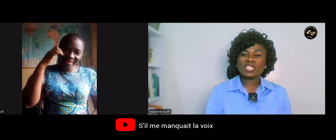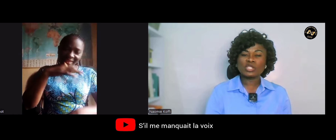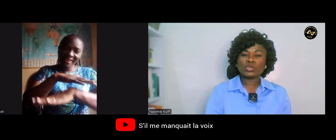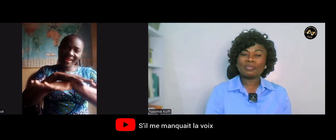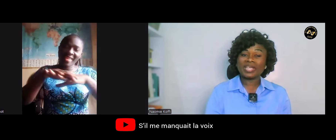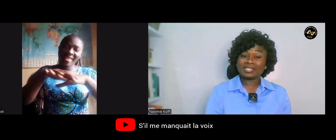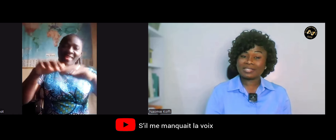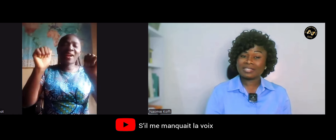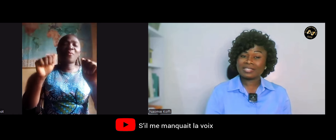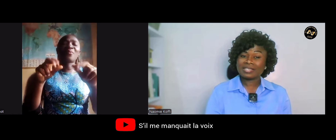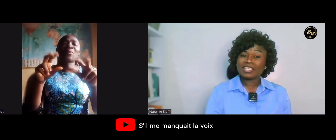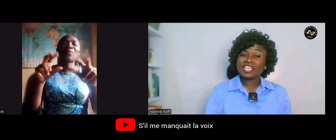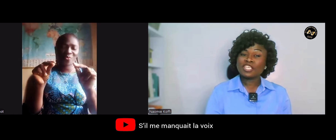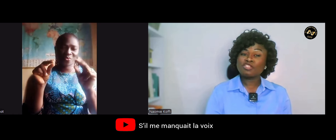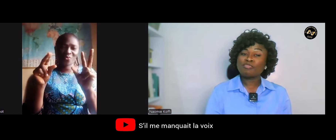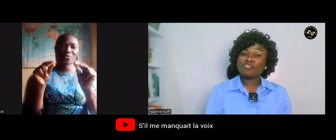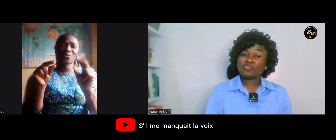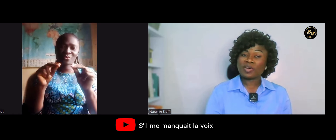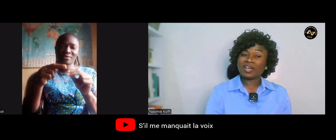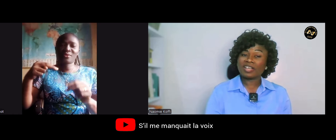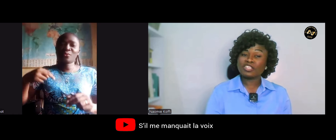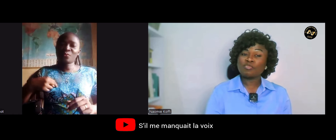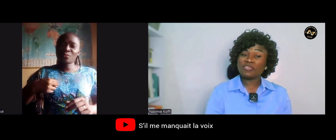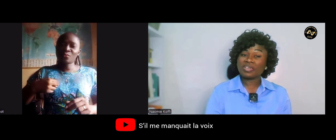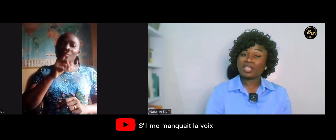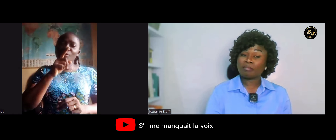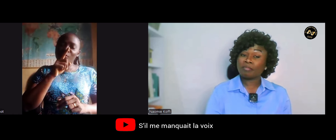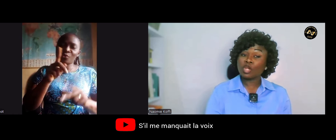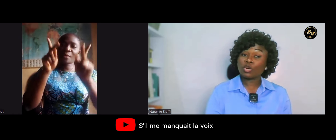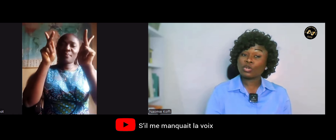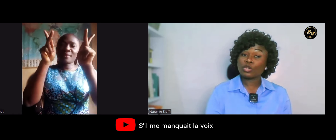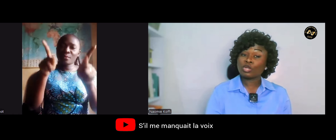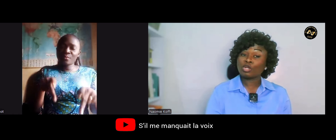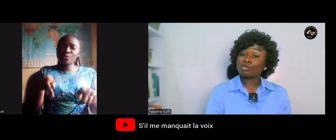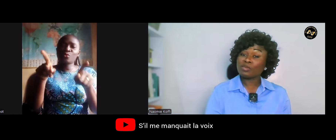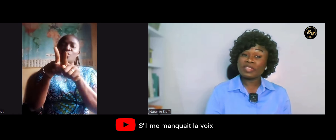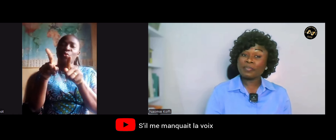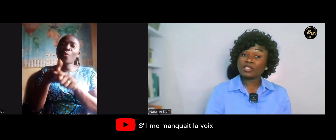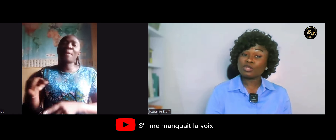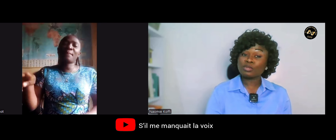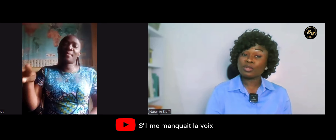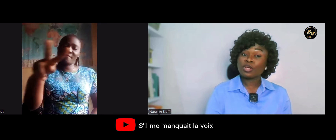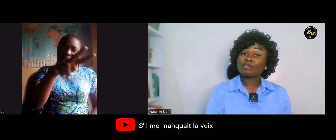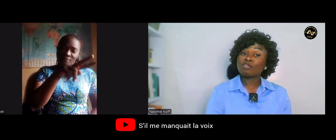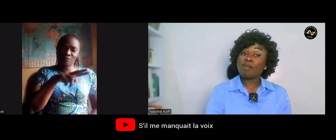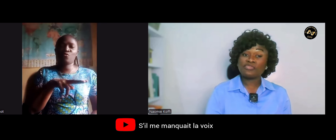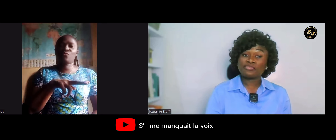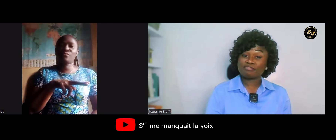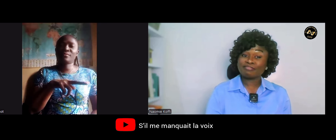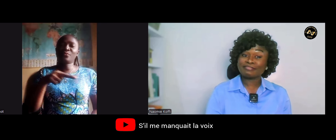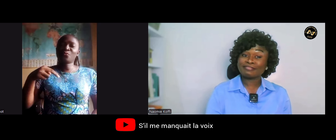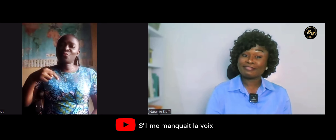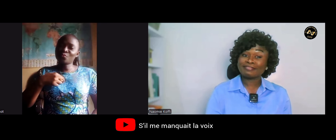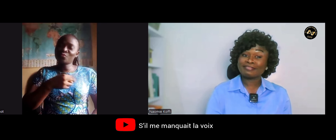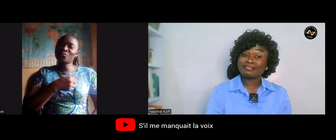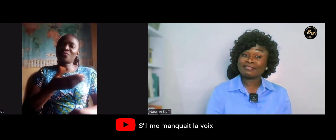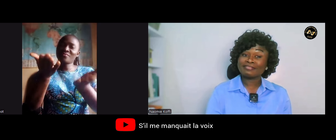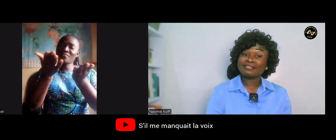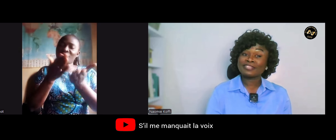idiots, qu'ils sont bêtes et qu'ils ne peuvent pas, qu'ils ne peuvent rien. Mais non, nous sommes des personnes comme vous.